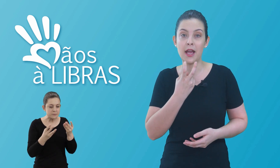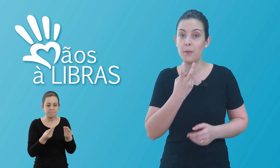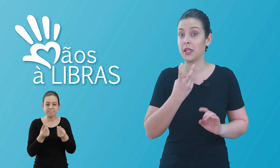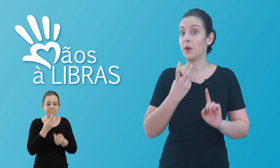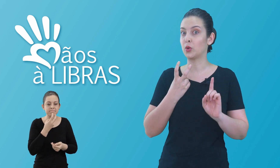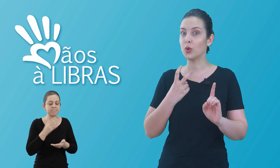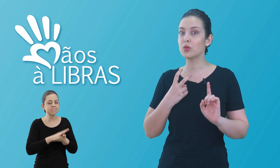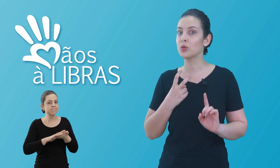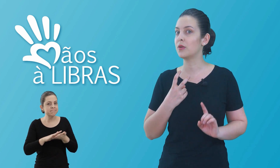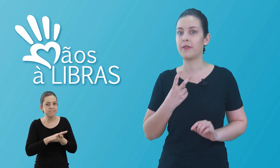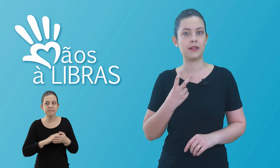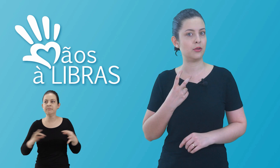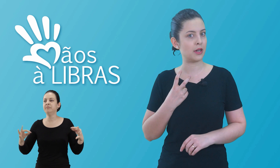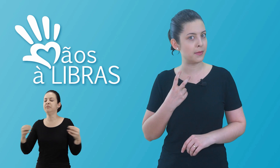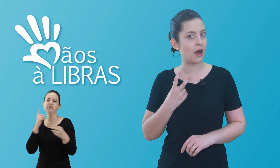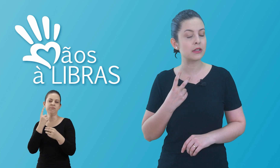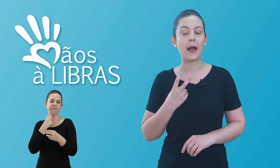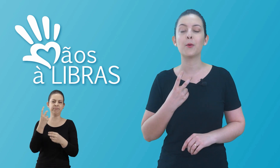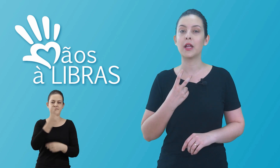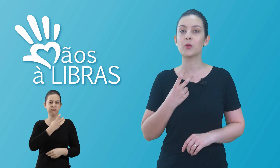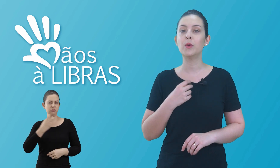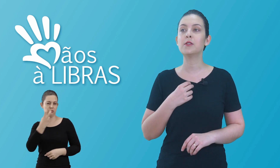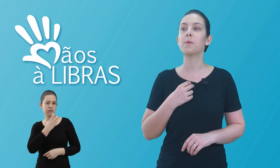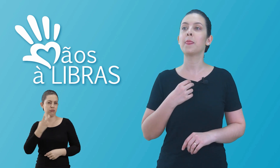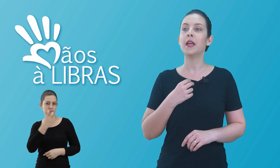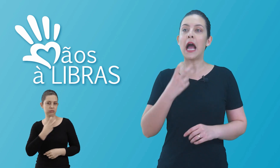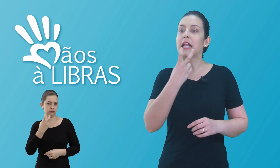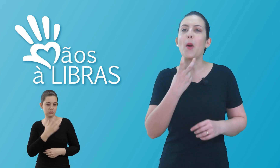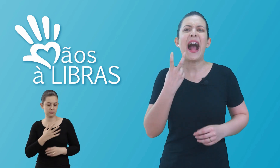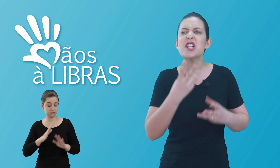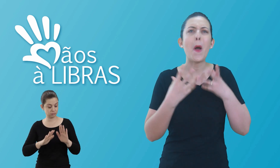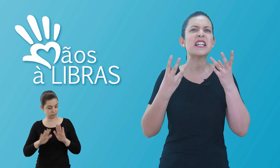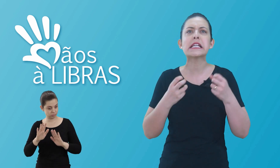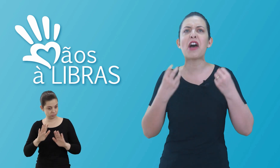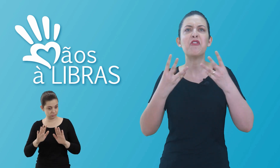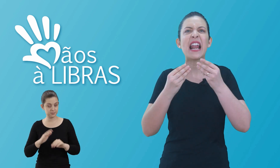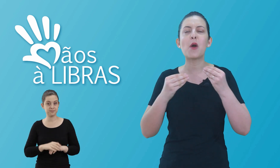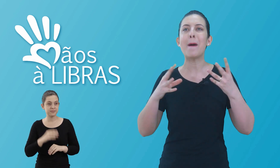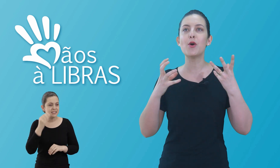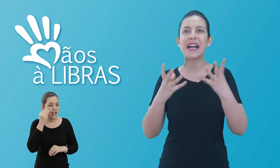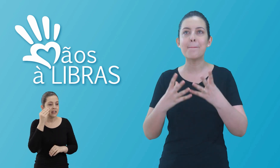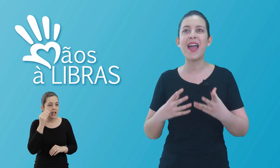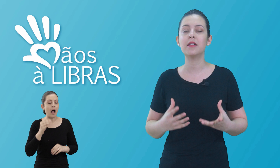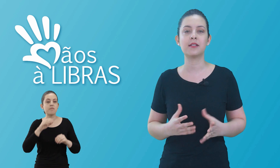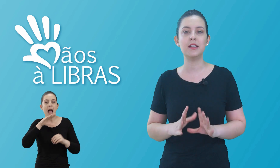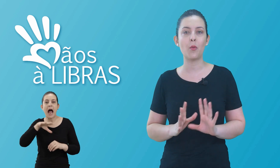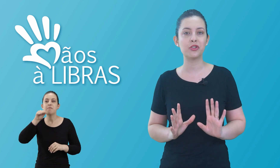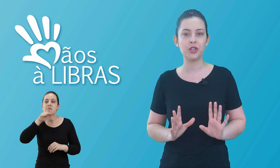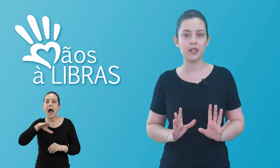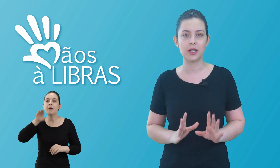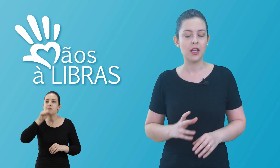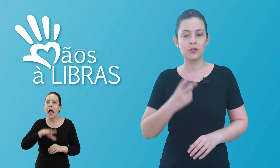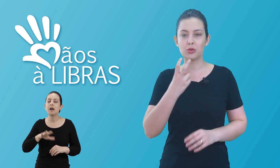leitura labial, porque não é todo surdo que faz leitura labial, tá? Cuidado com isso. Tentar falar com a boca aberta, assim,